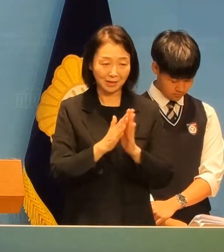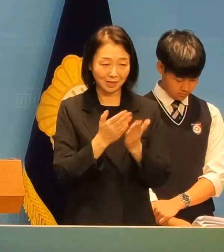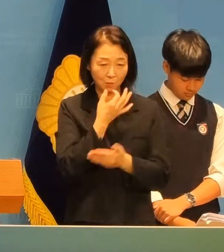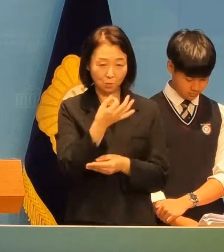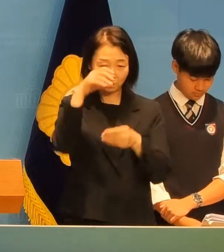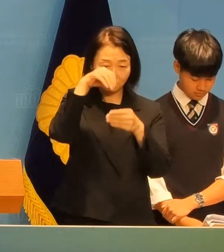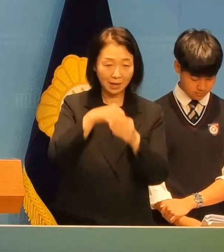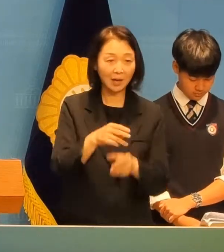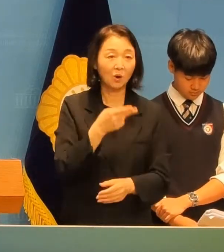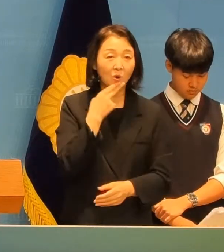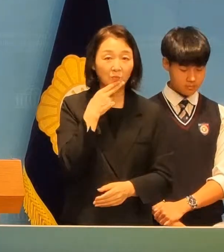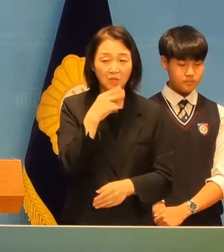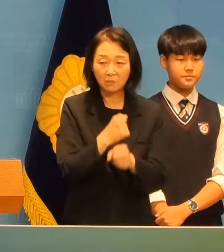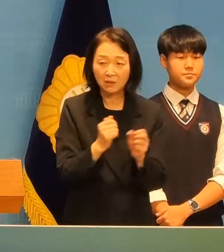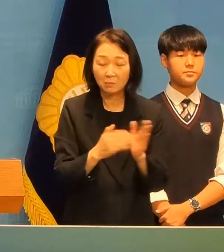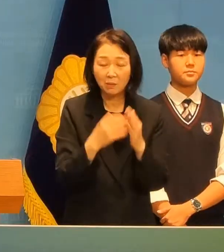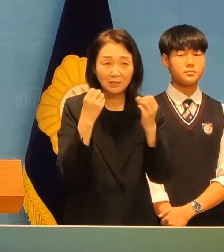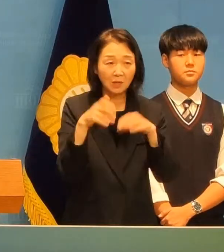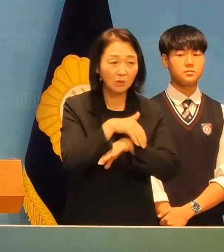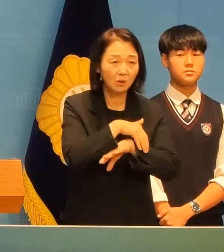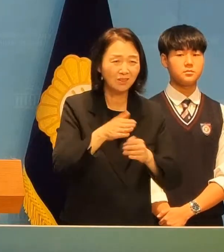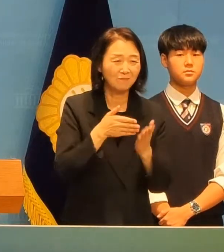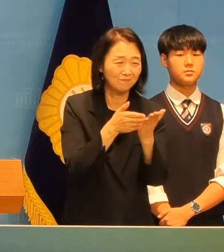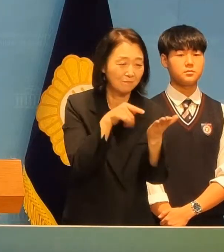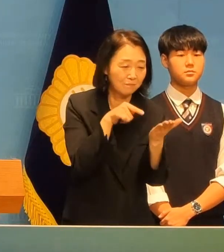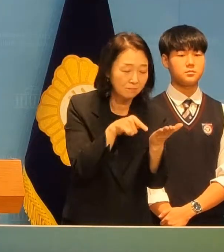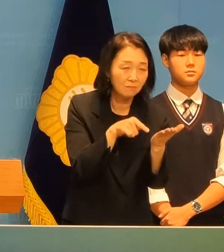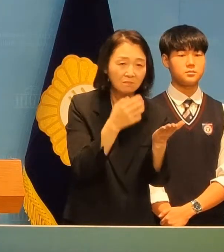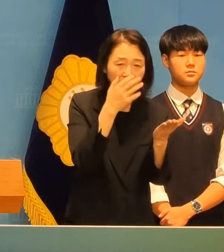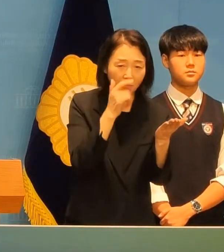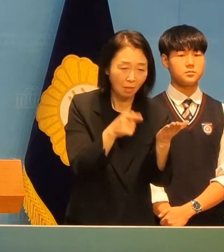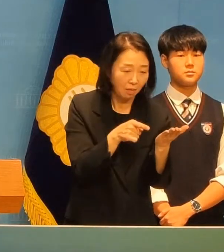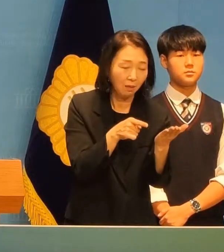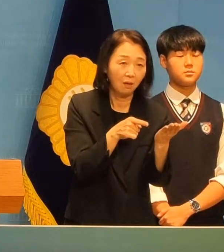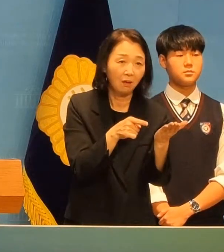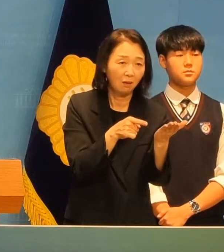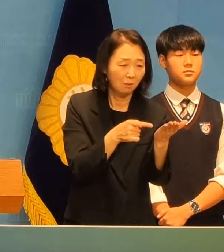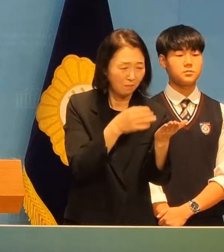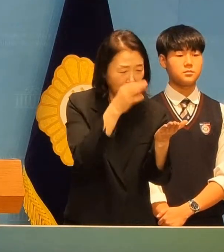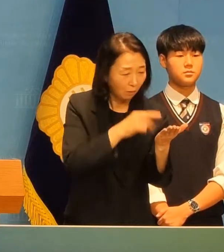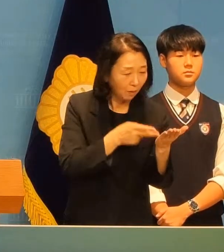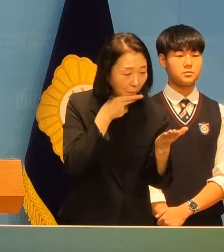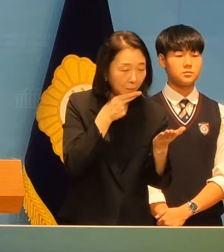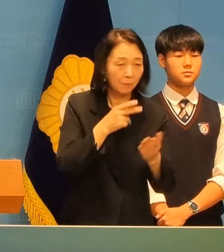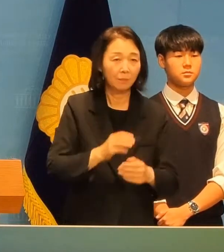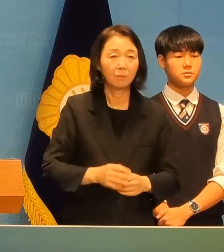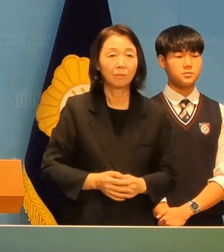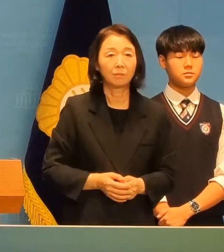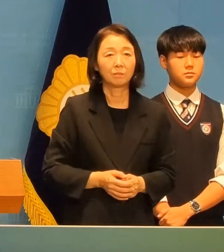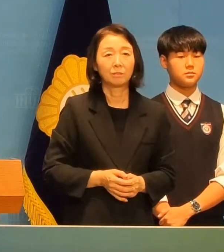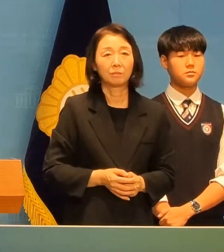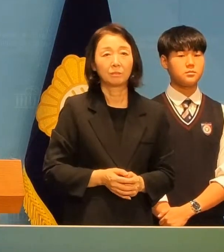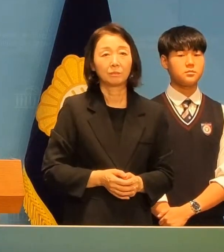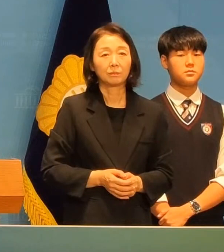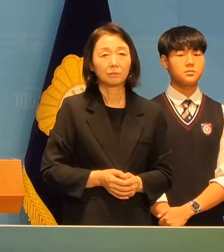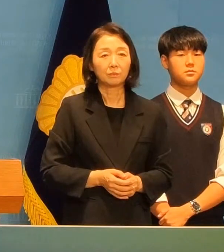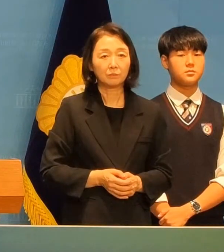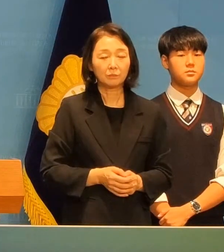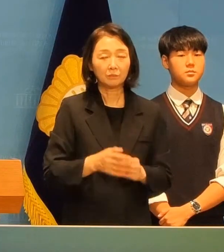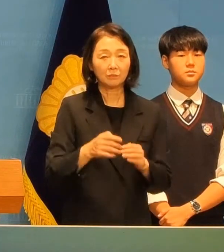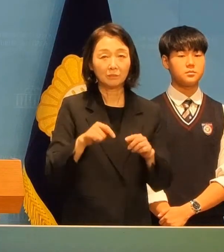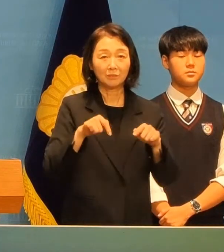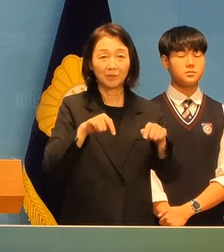없이 매년 새로운 정책 제안만 이루어지고 있어 정책의 실효성이 떨어진다는 문제가 제기되고 있습니다. 정책